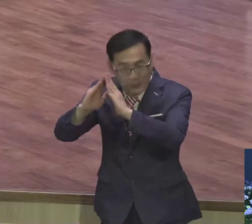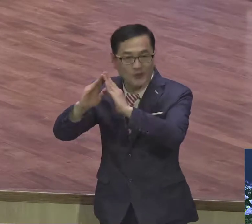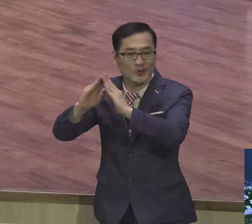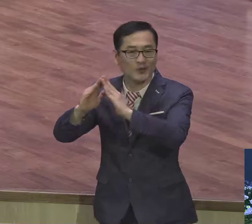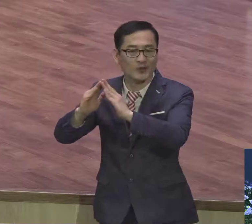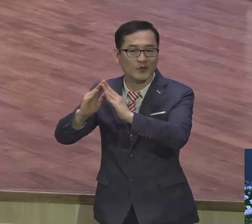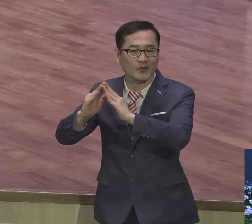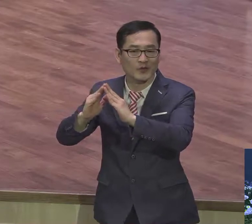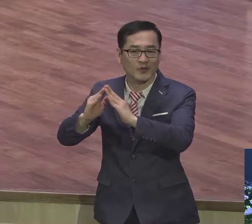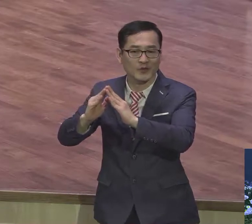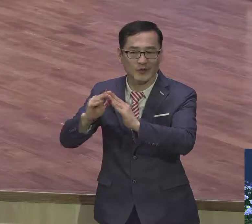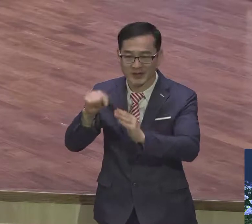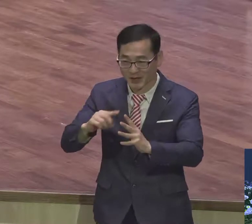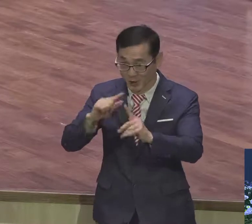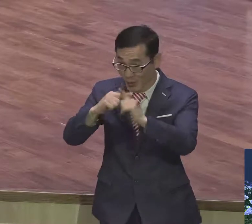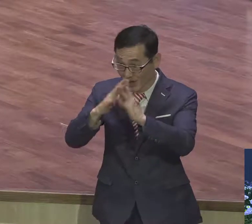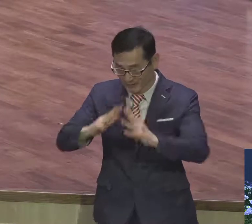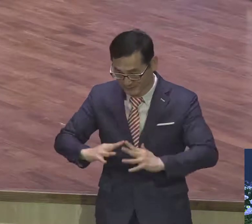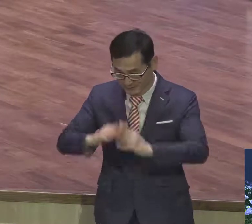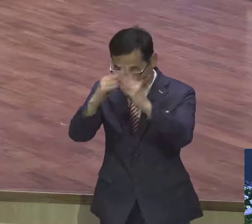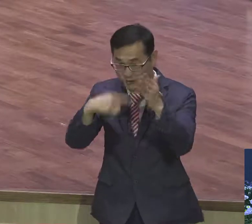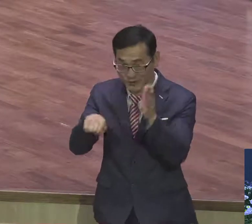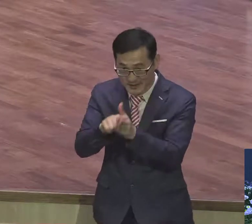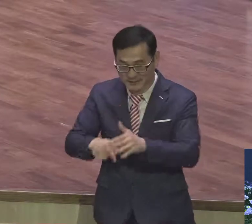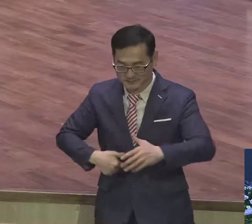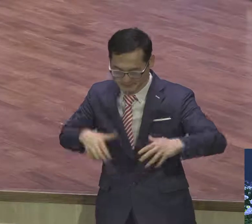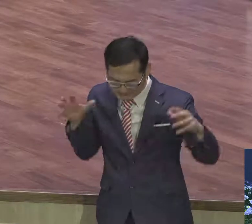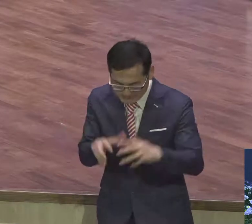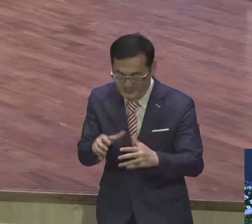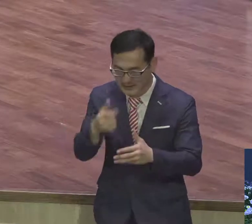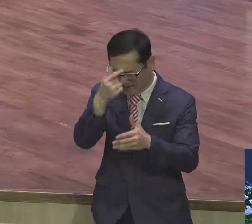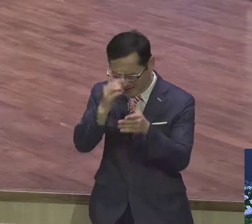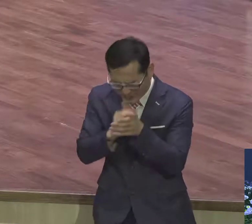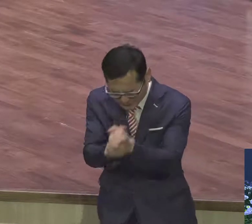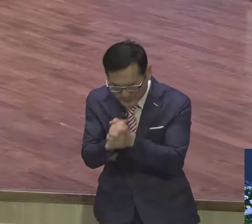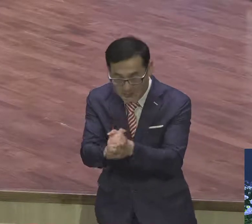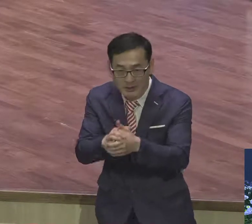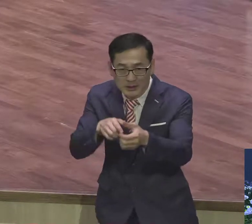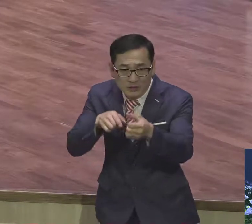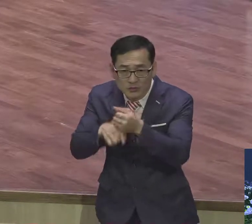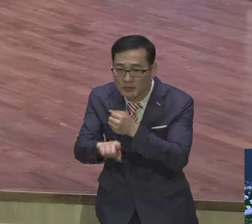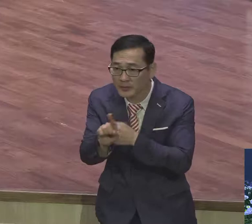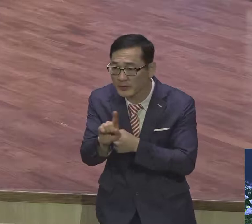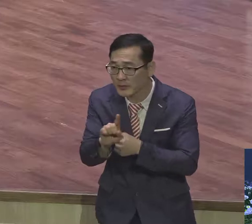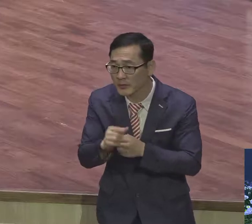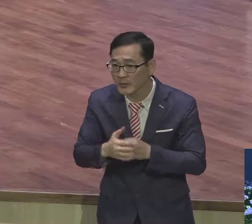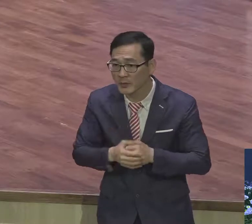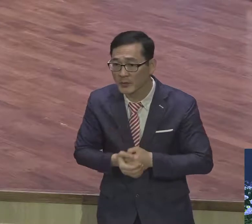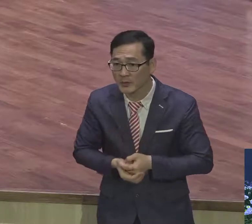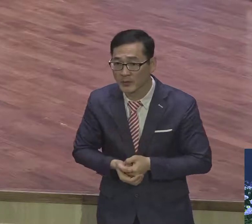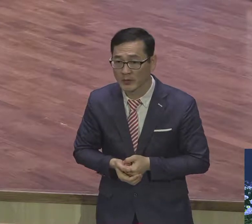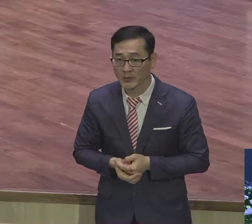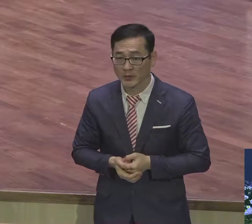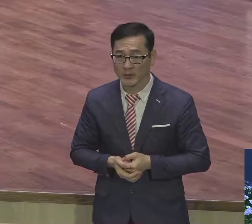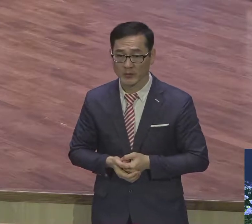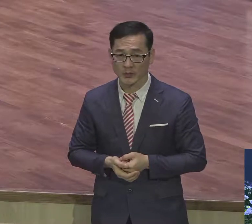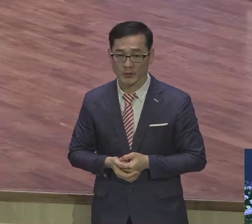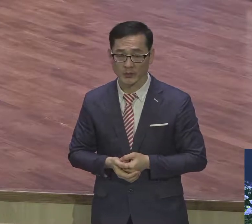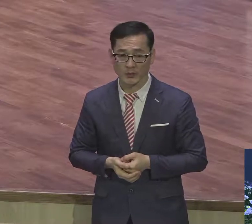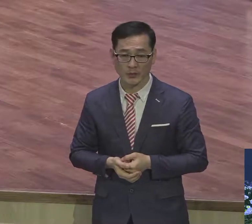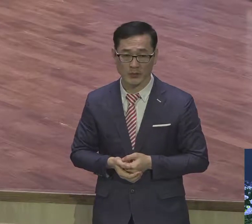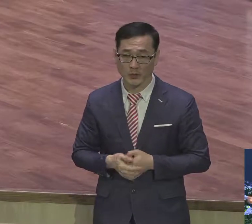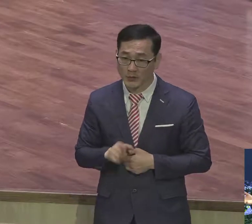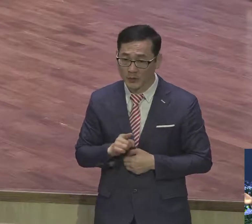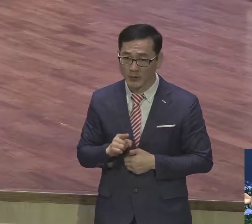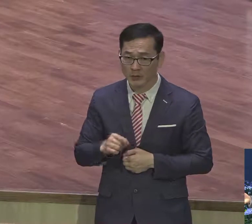큰당을 해야 이렇게 우리가 기도하고 이유가 뭡니까 도대체 이유가 뭡니까